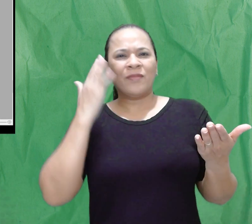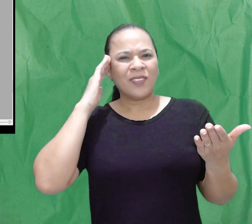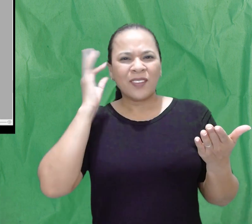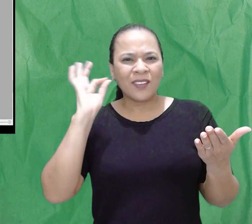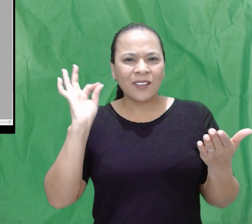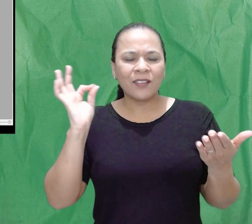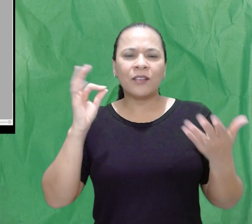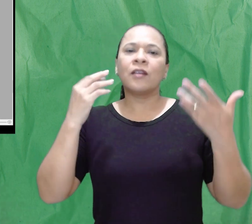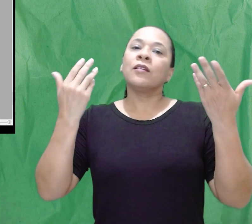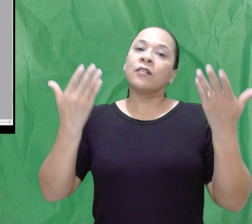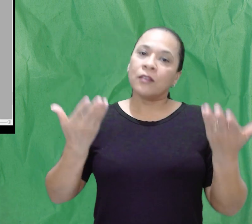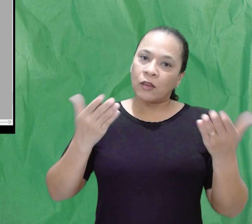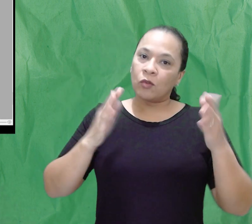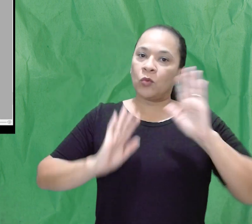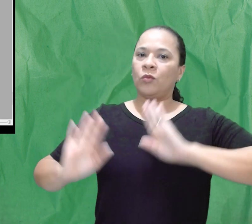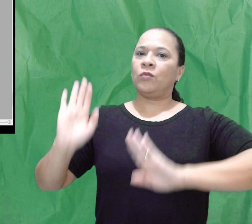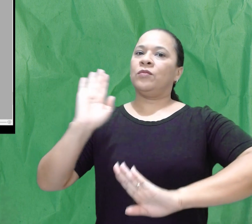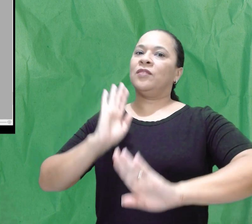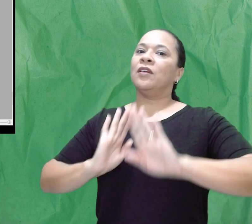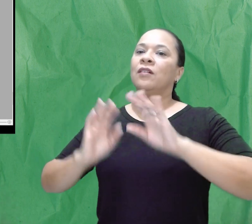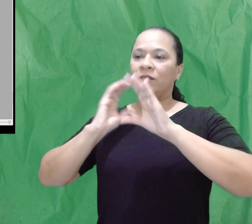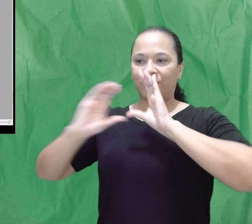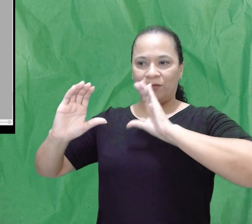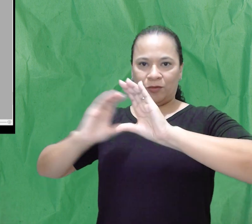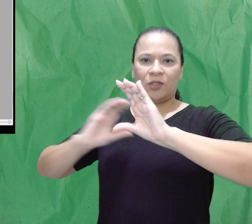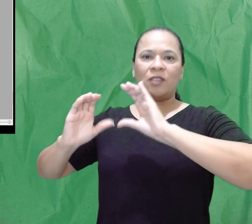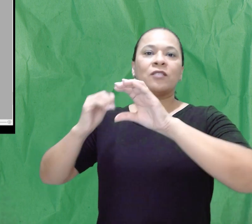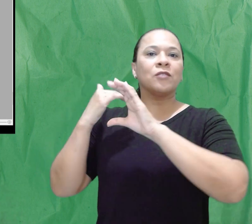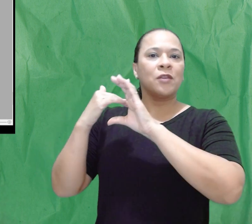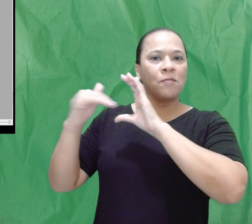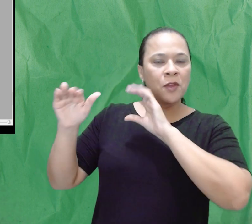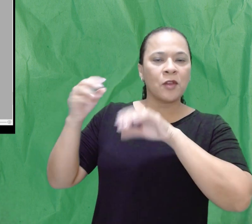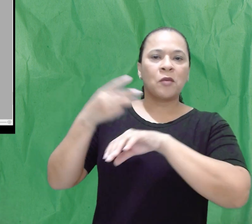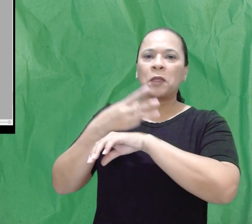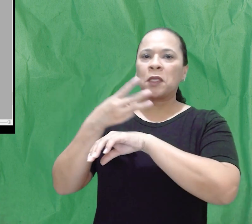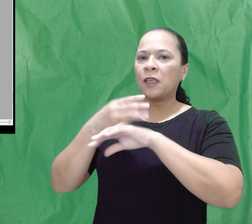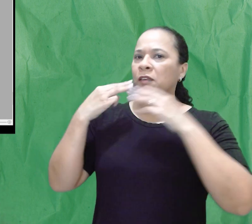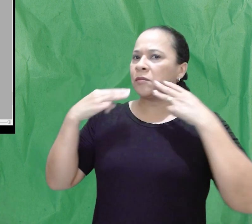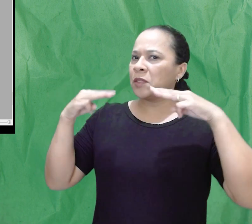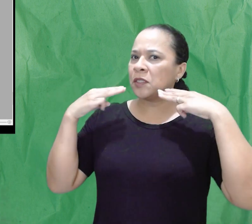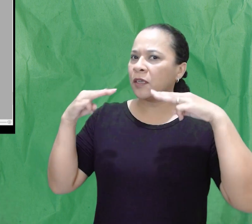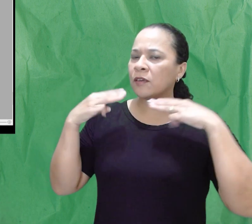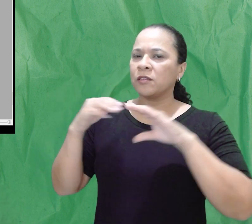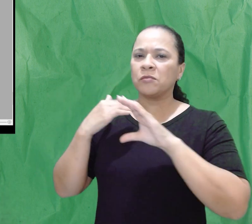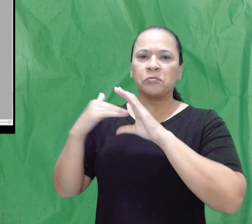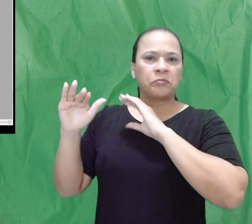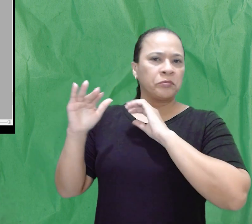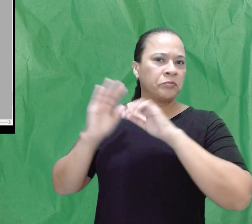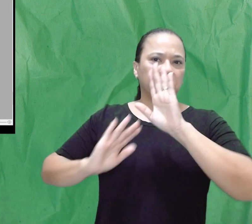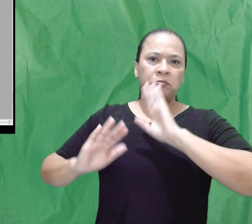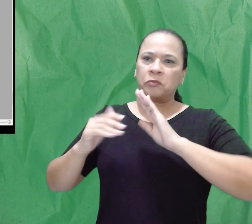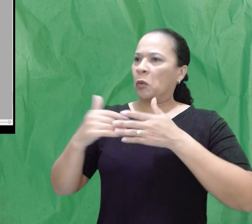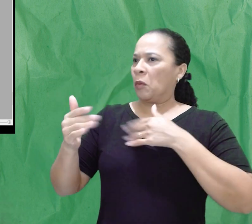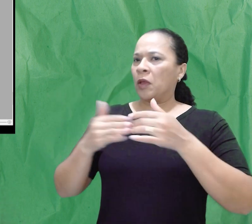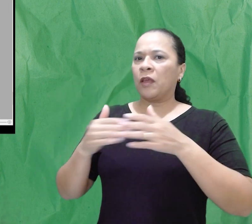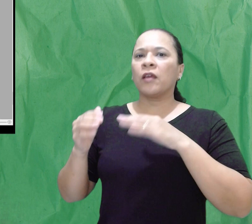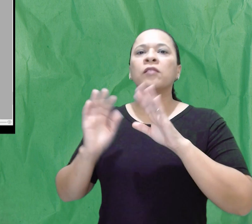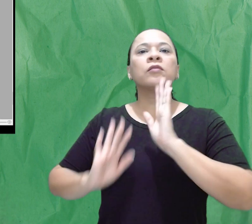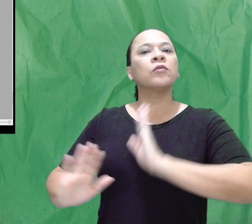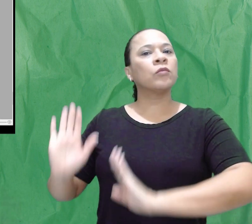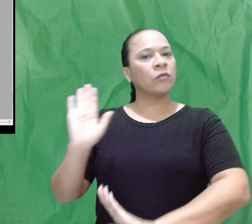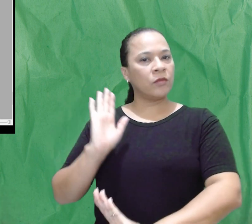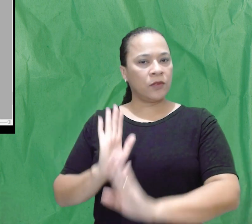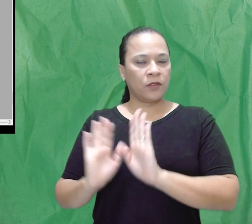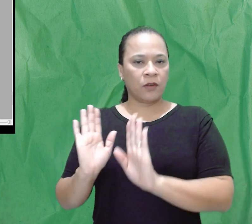tipo de comunicação. E como eu estava falando, no atendimento, utilizando mensagem e e-mail, a gente chega aqui